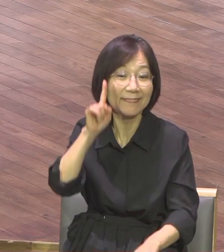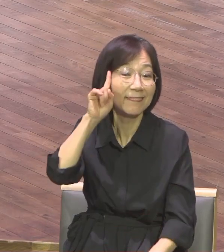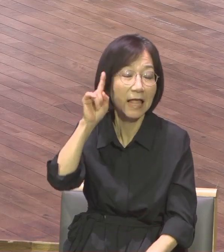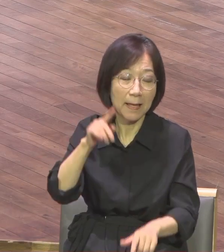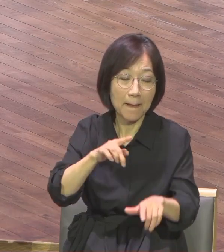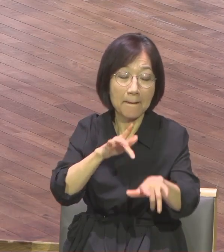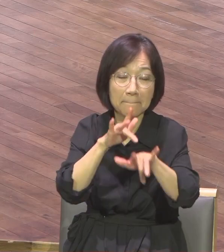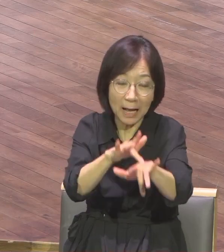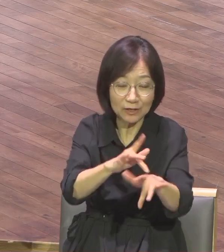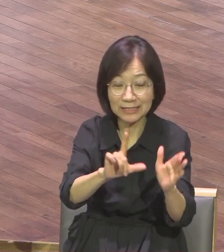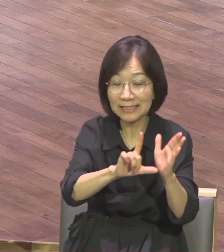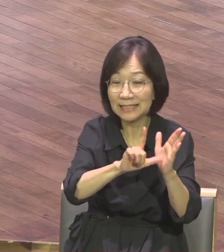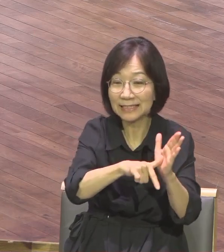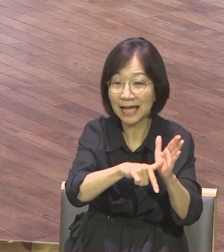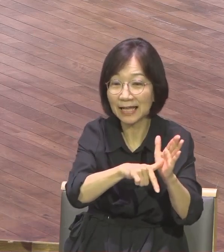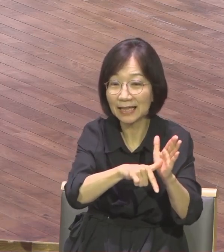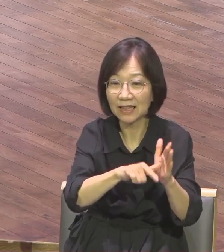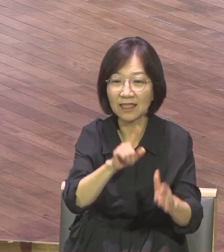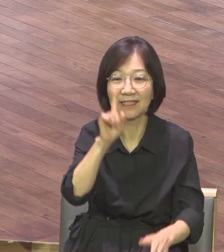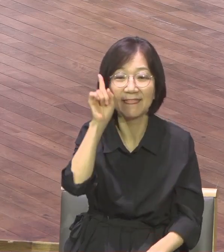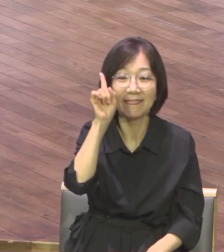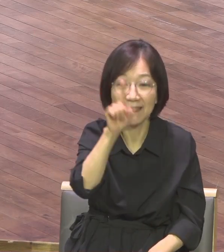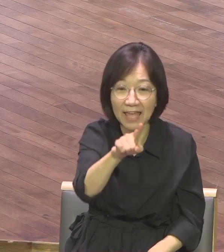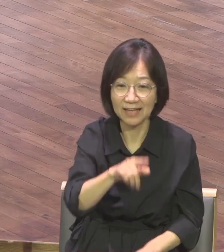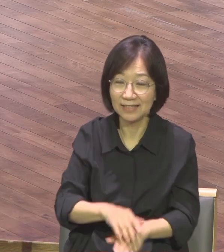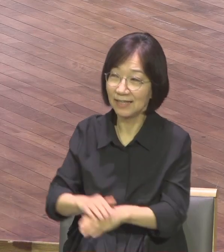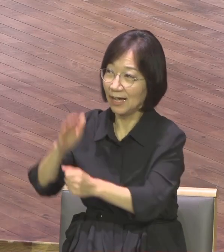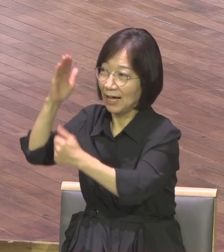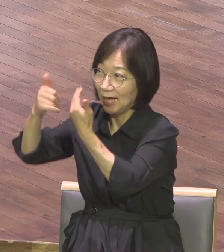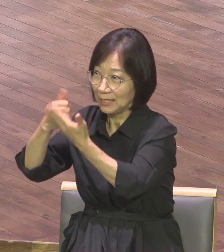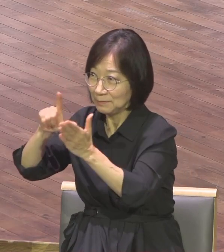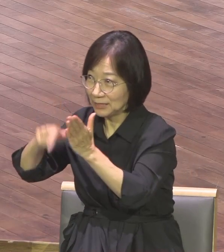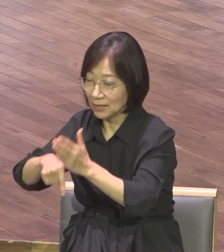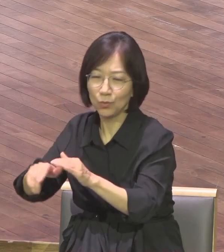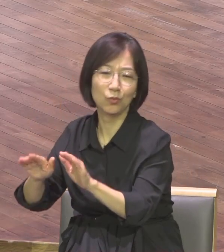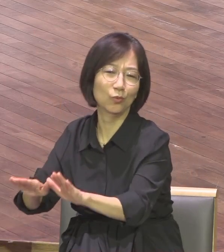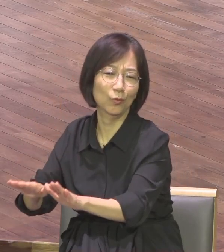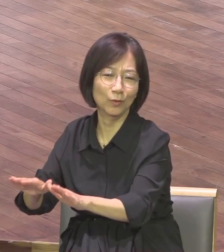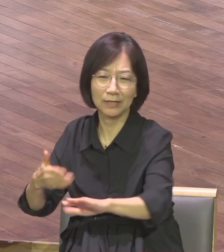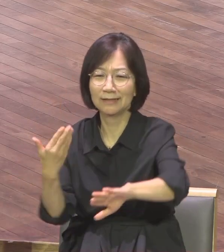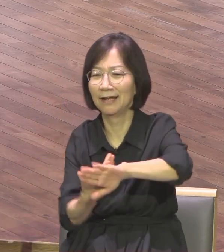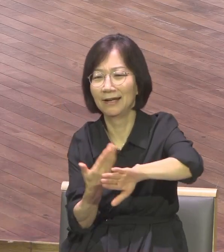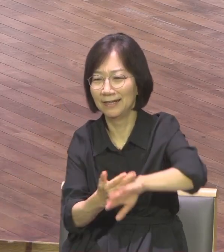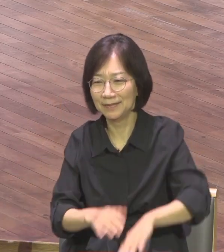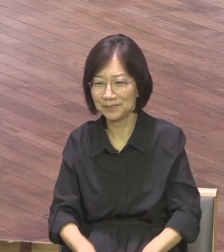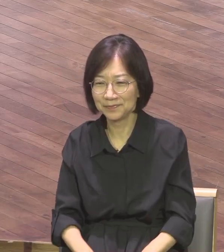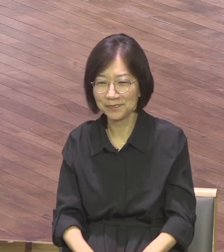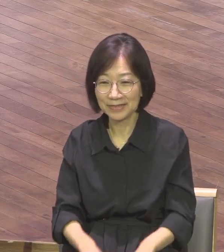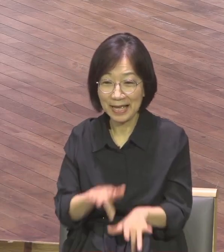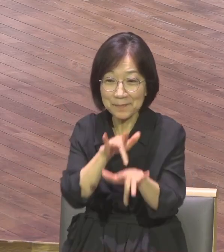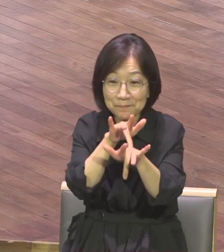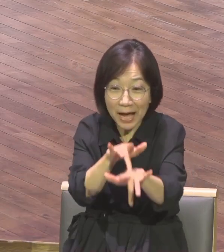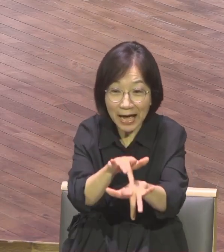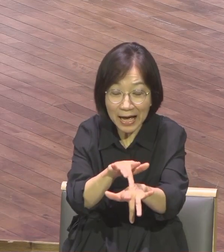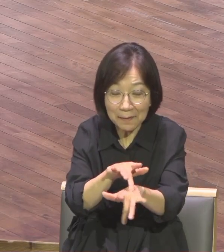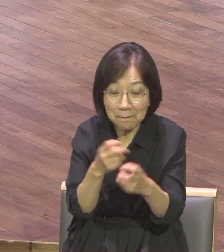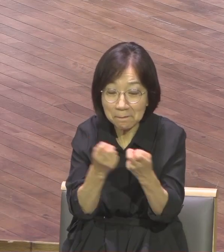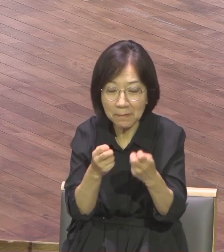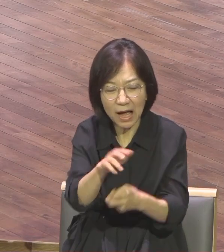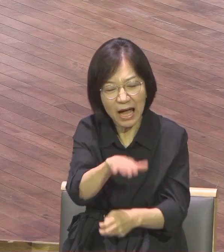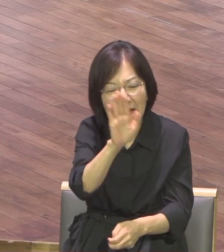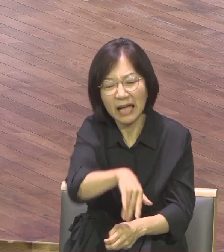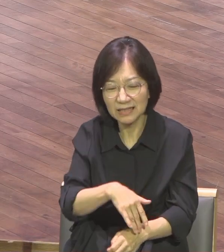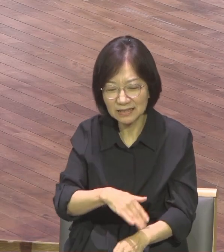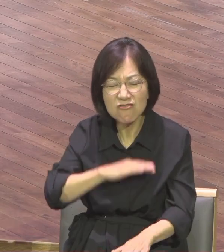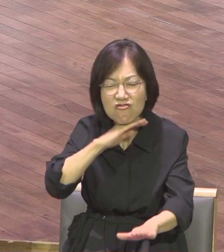오늘이다. 응? 이런 말이 있습니다. 여러분, 마귀 특징은 뭐야? 자꾸 미루어요. 미루어. 뭐